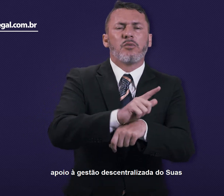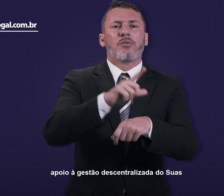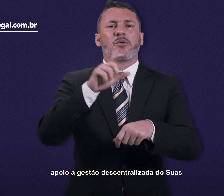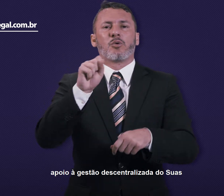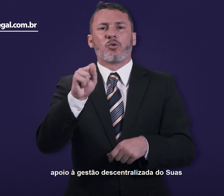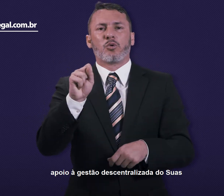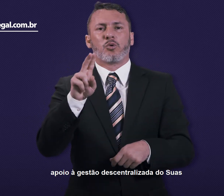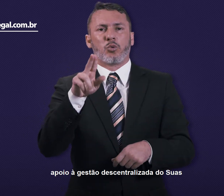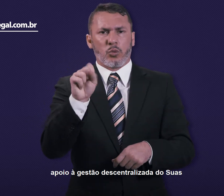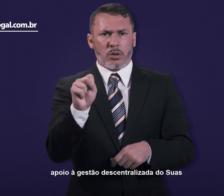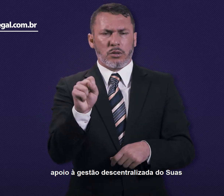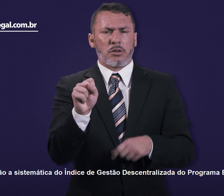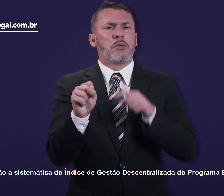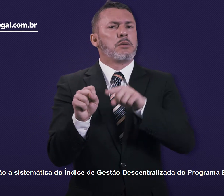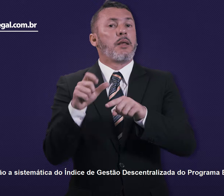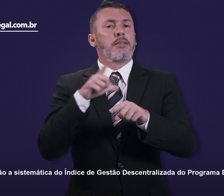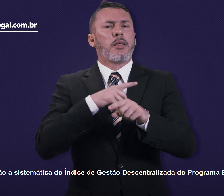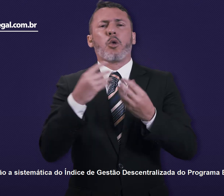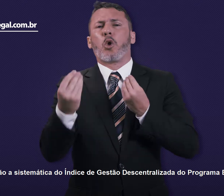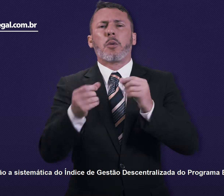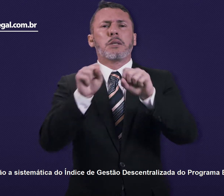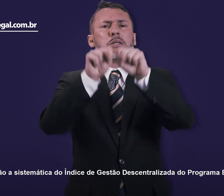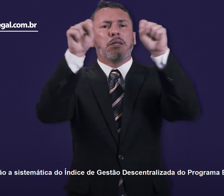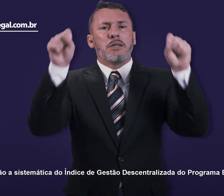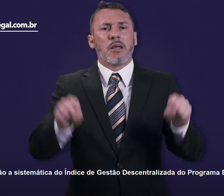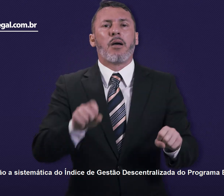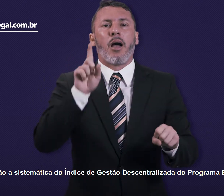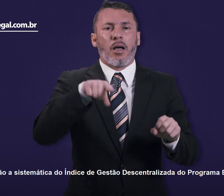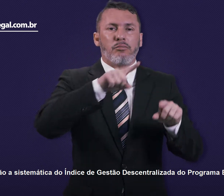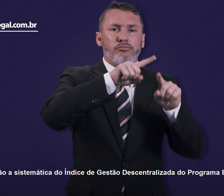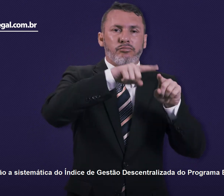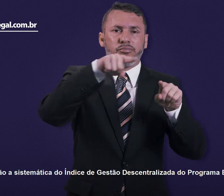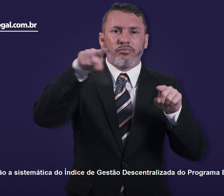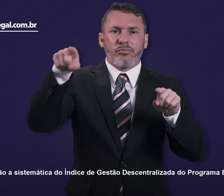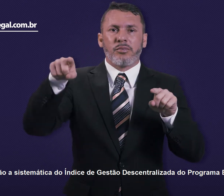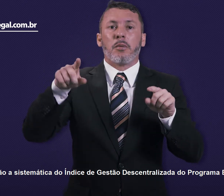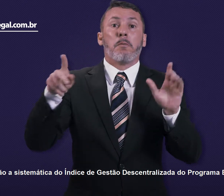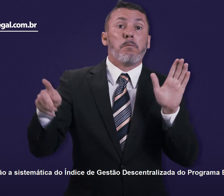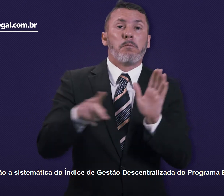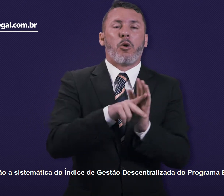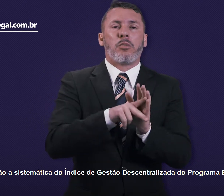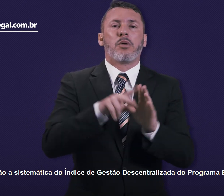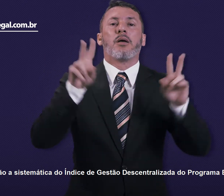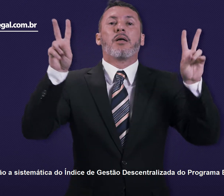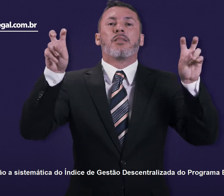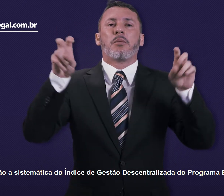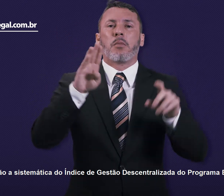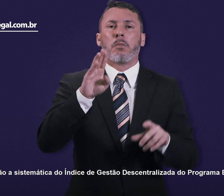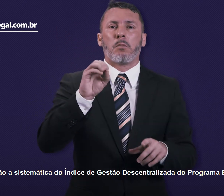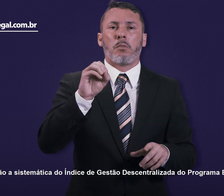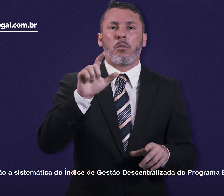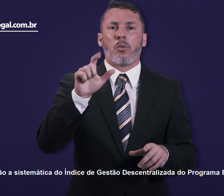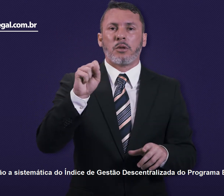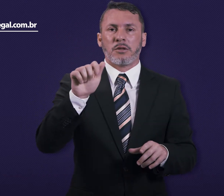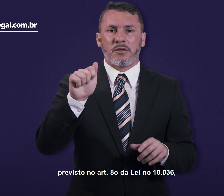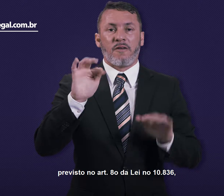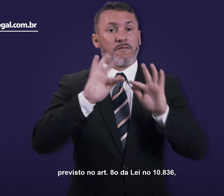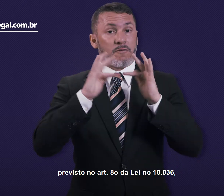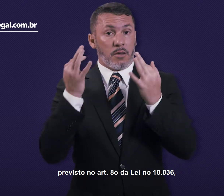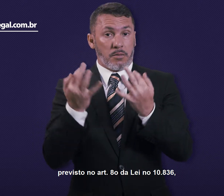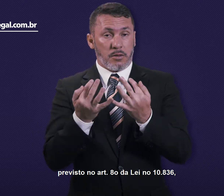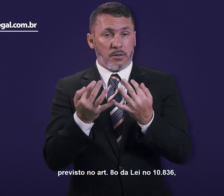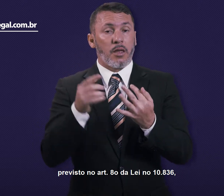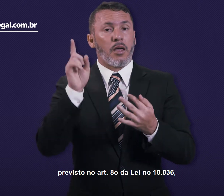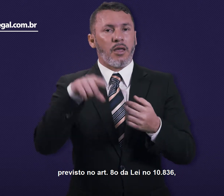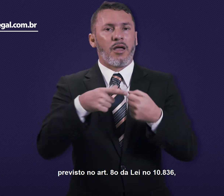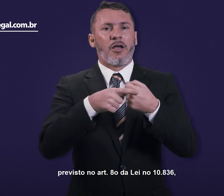gestão descentralizada do SUAS adotarão a sistemática do Índice de Gestão Descentralizada do Programa Bolsa Família,